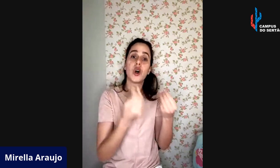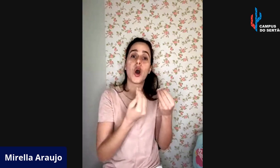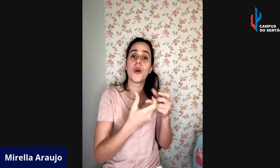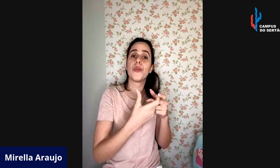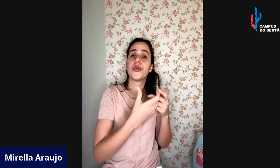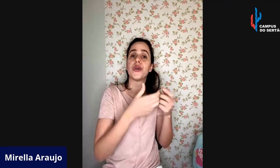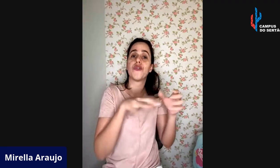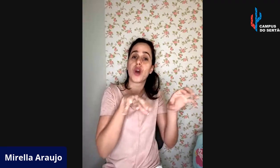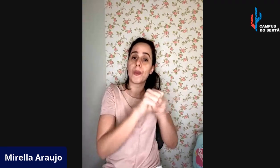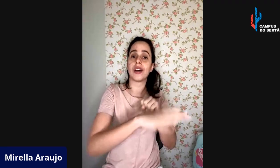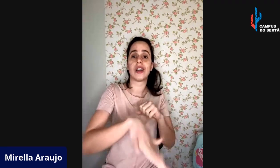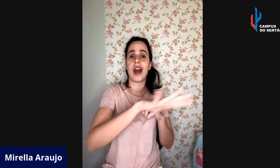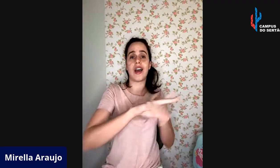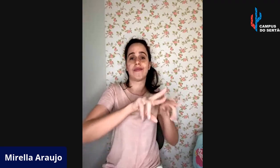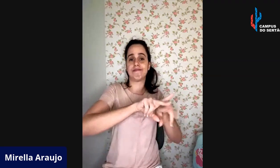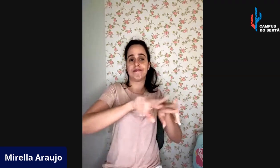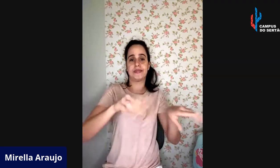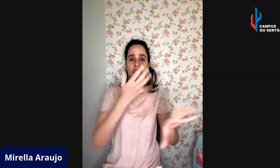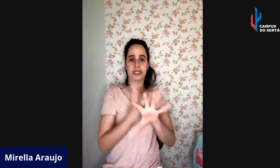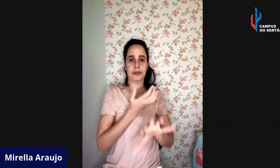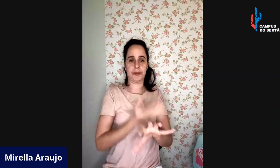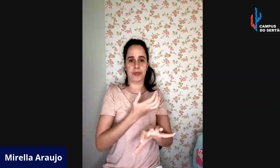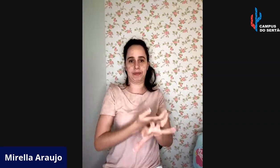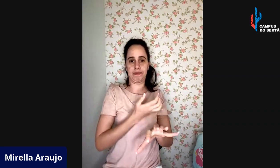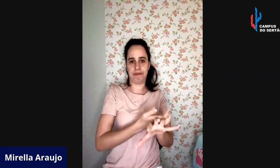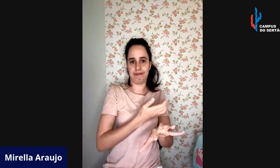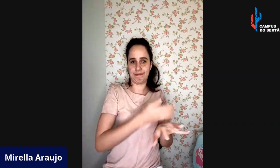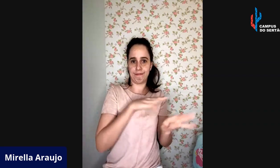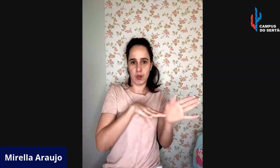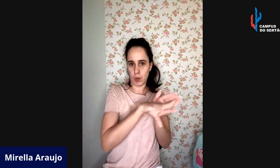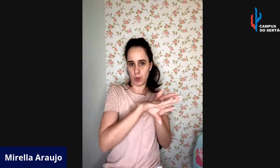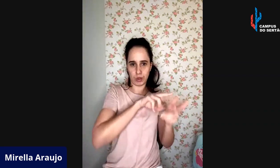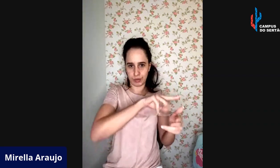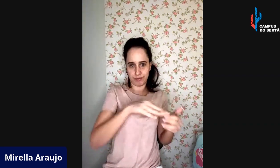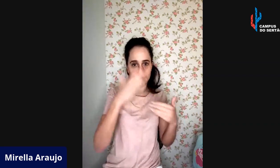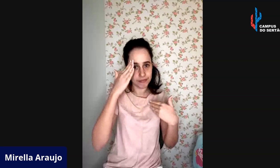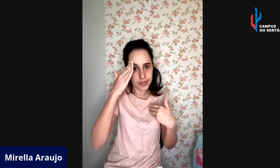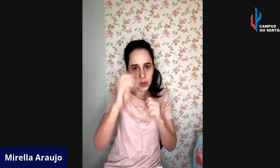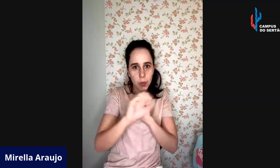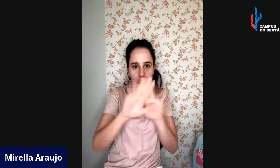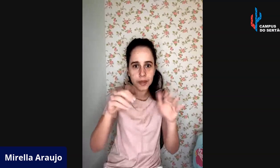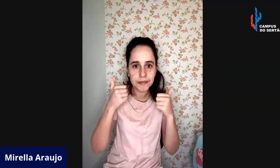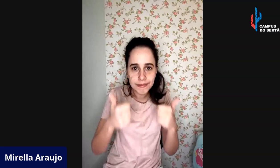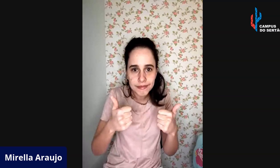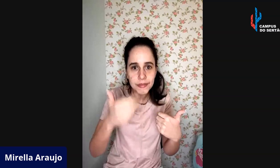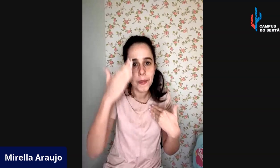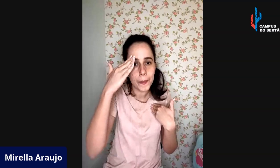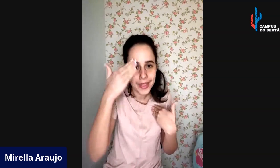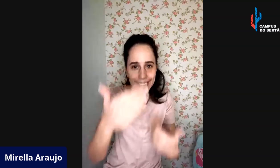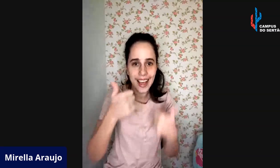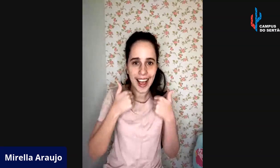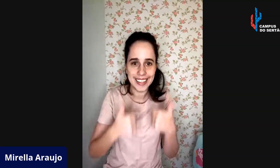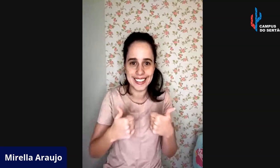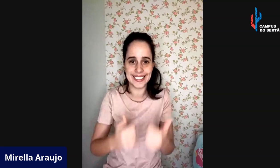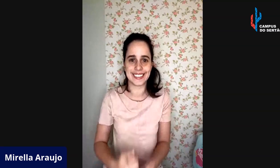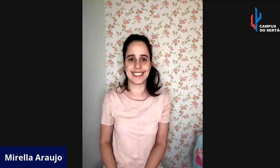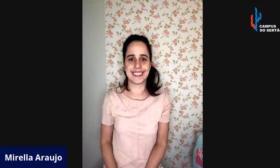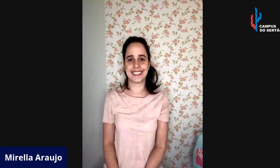letras libras, eles conhecem a estrutura da língua de sinais, enfim. Mas e professores nessas formações